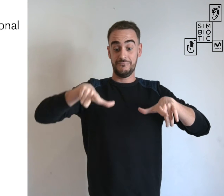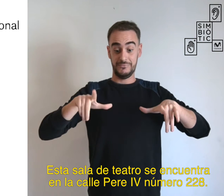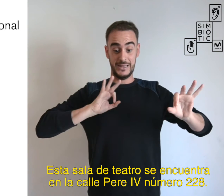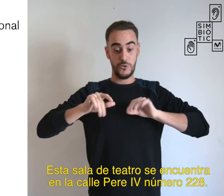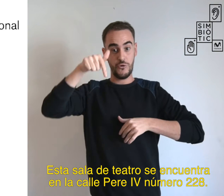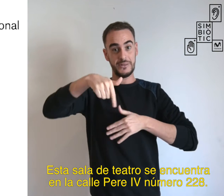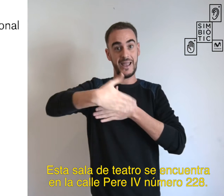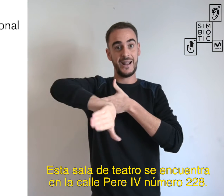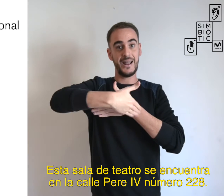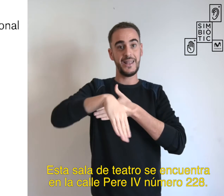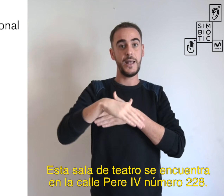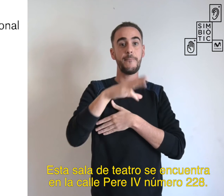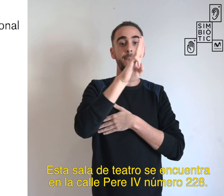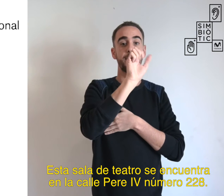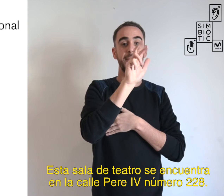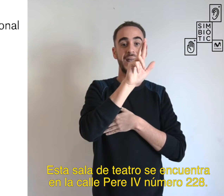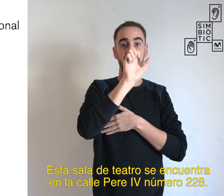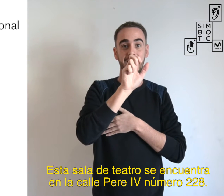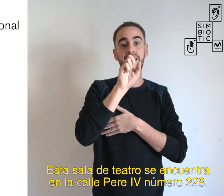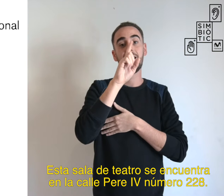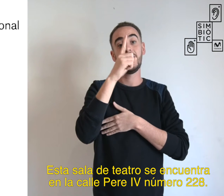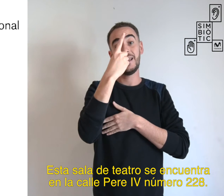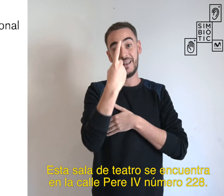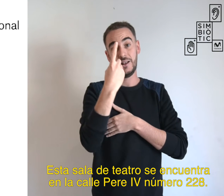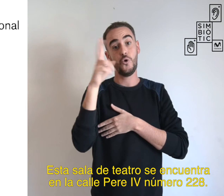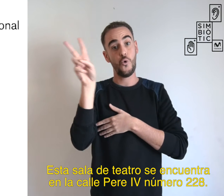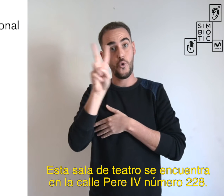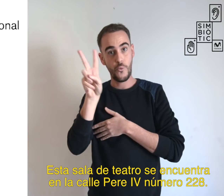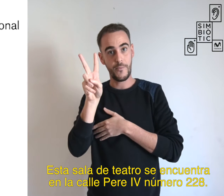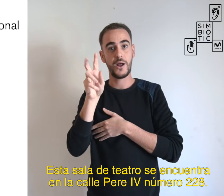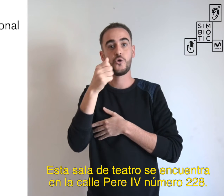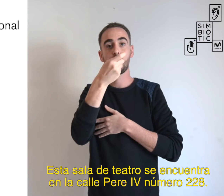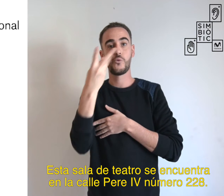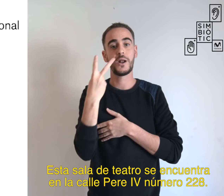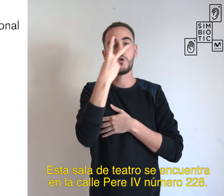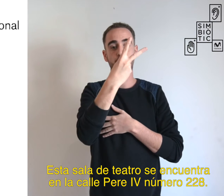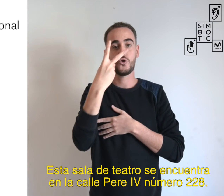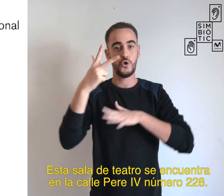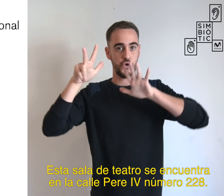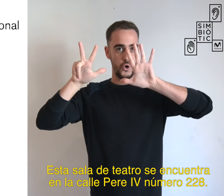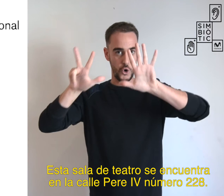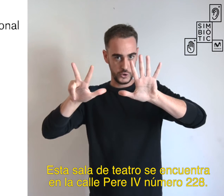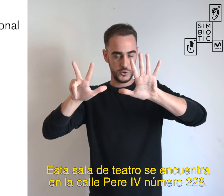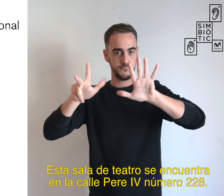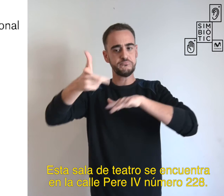Esta sala de teatro se encuentra en la calle Pere Quart, número 228.